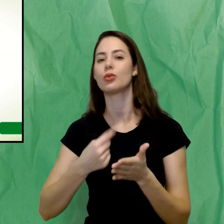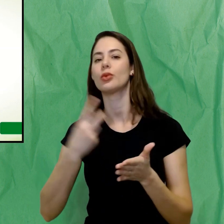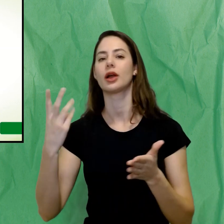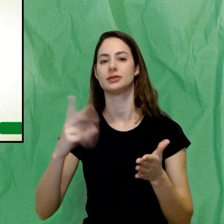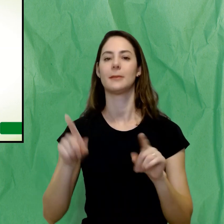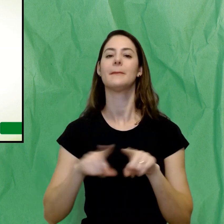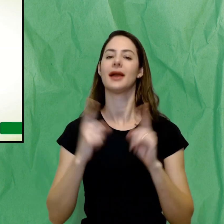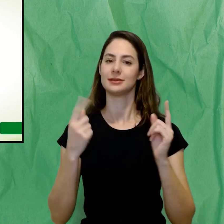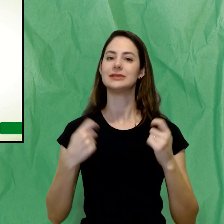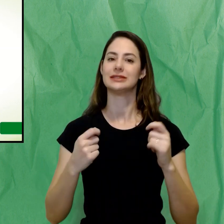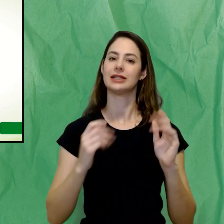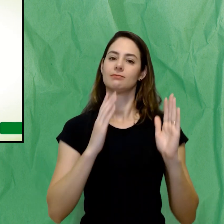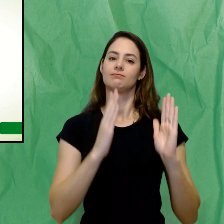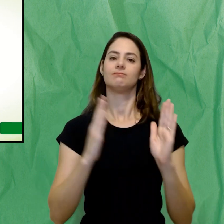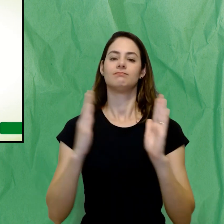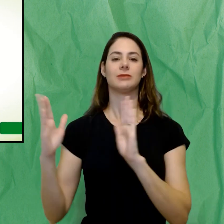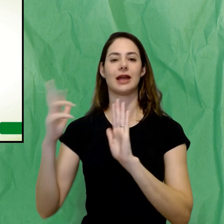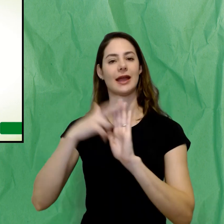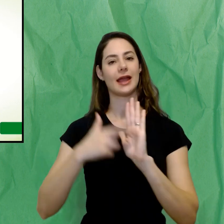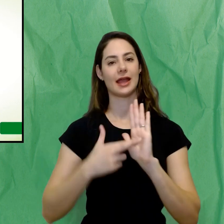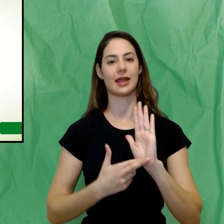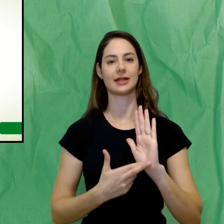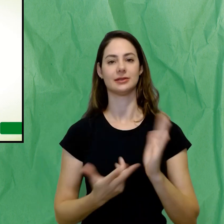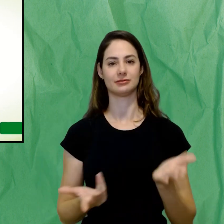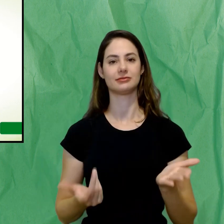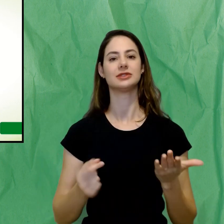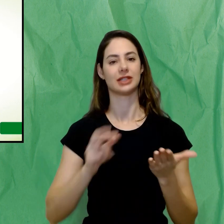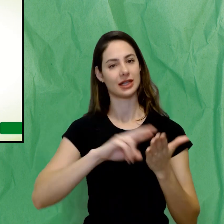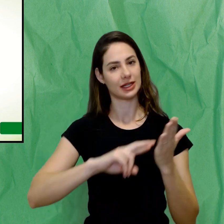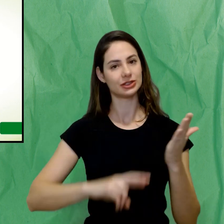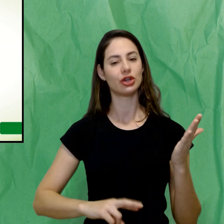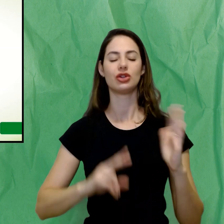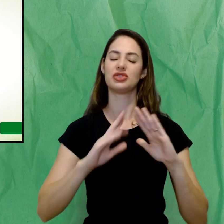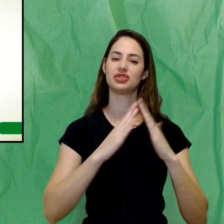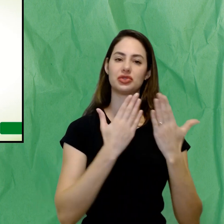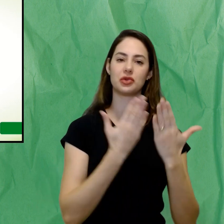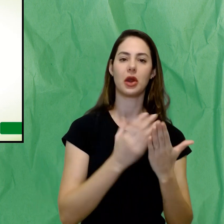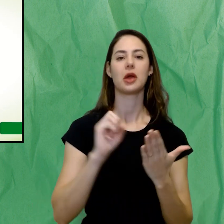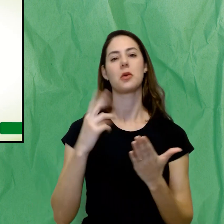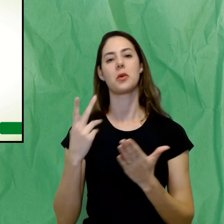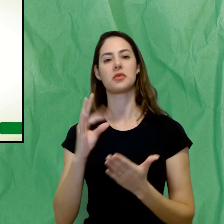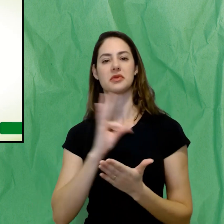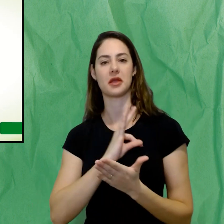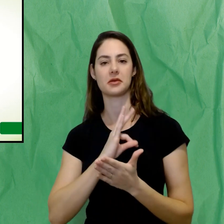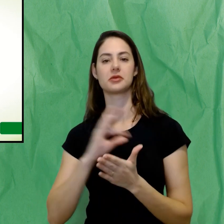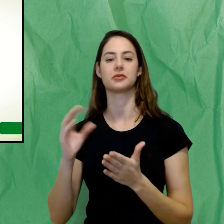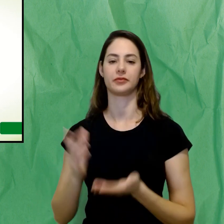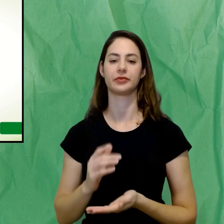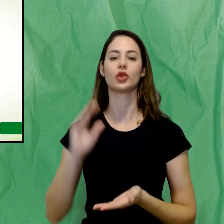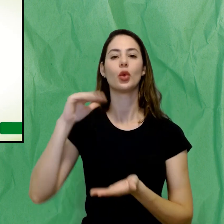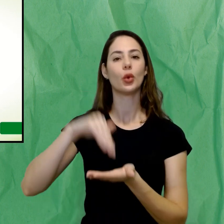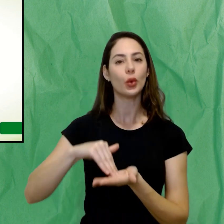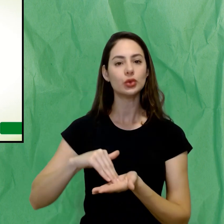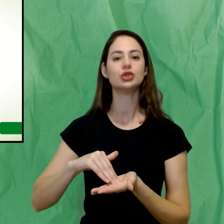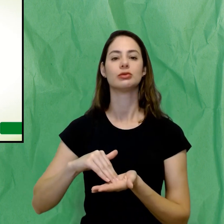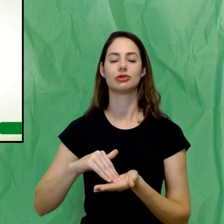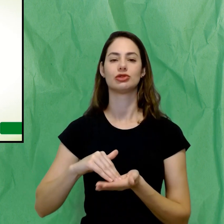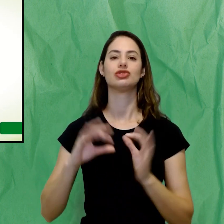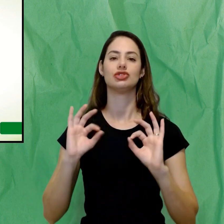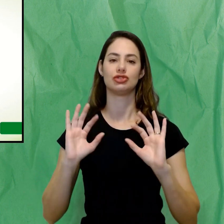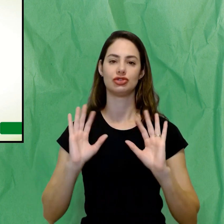essa estrutura para que ele tenha um mínimo de estrutura como um relatório, seja escolar ou técnico. A última parte, que já